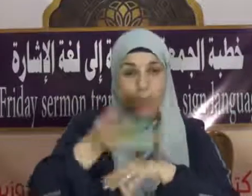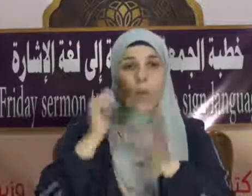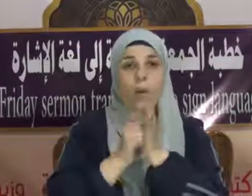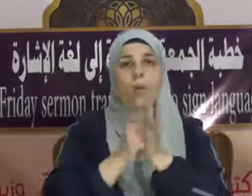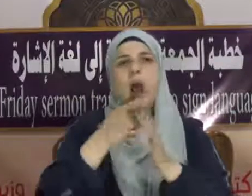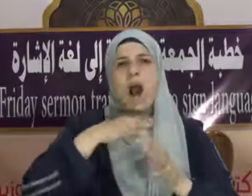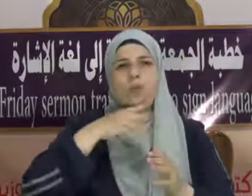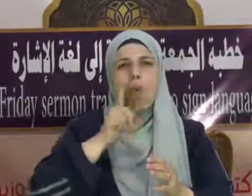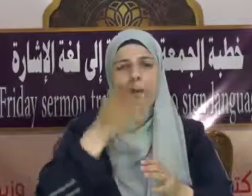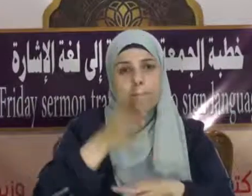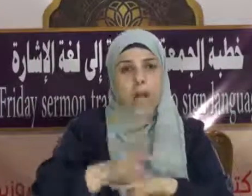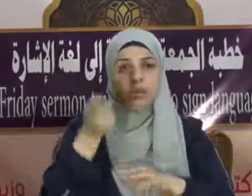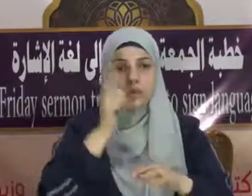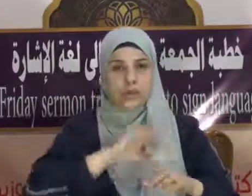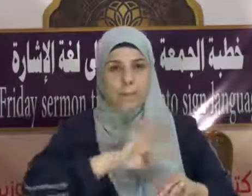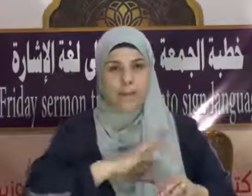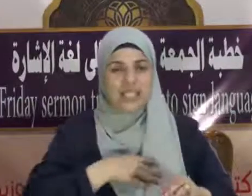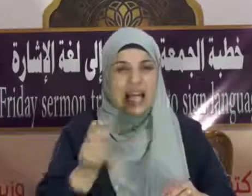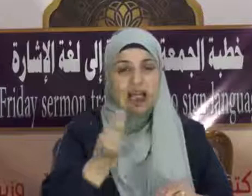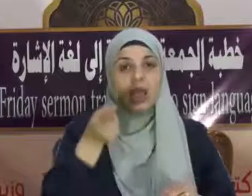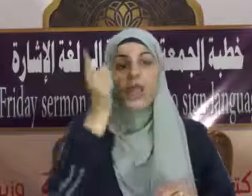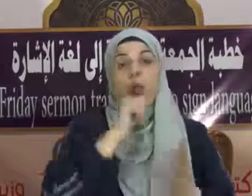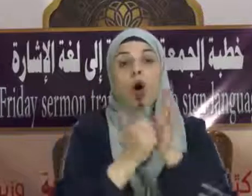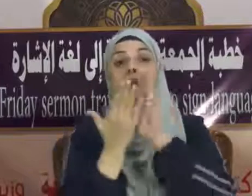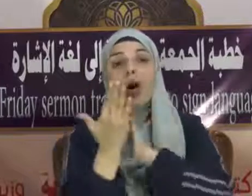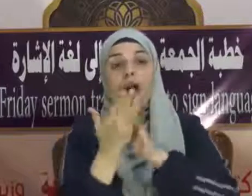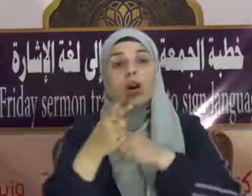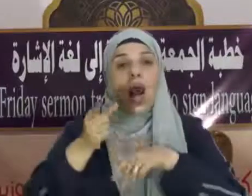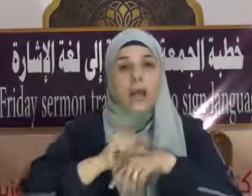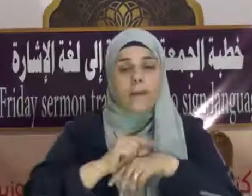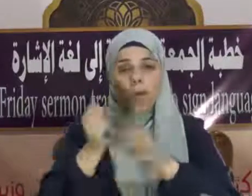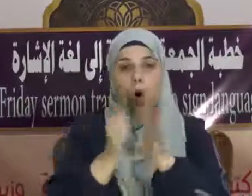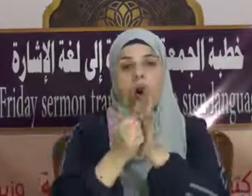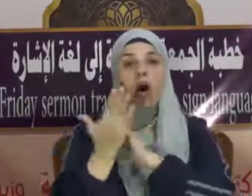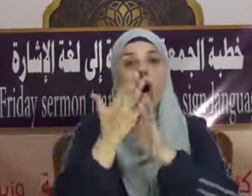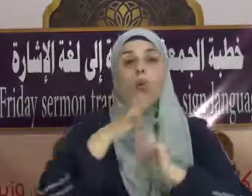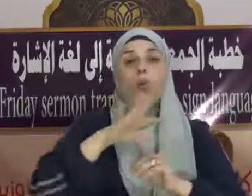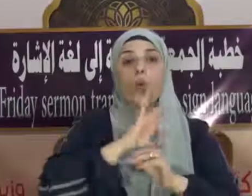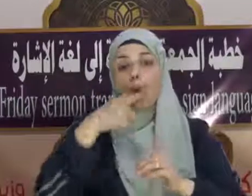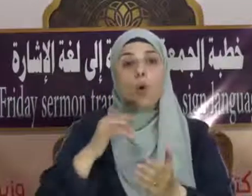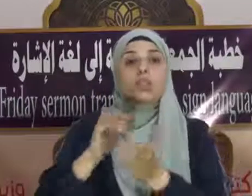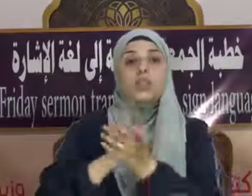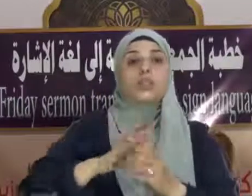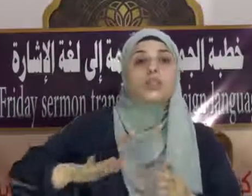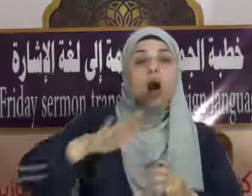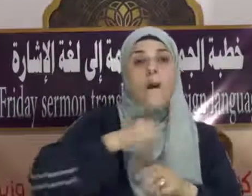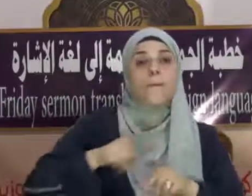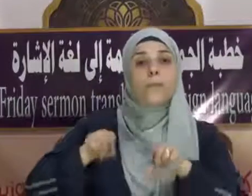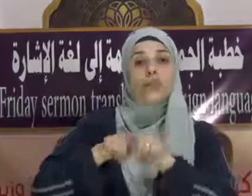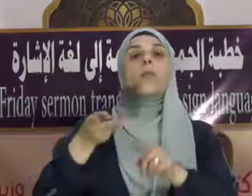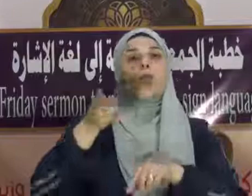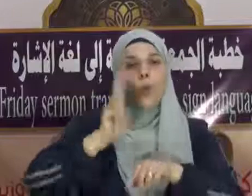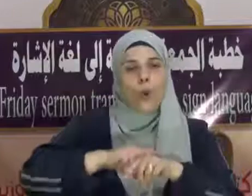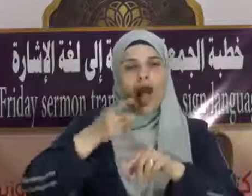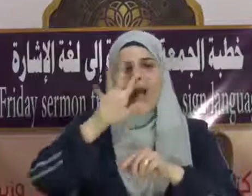واليتامى والمساكين والجار ذي القربى والجار الجنب والصاحب بالجنب وابن